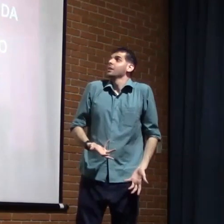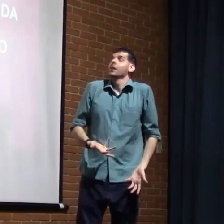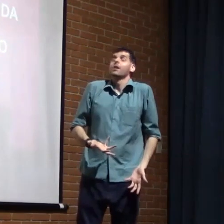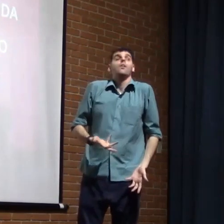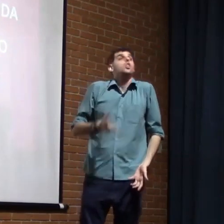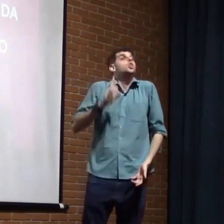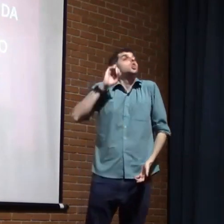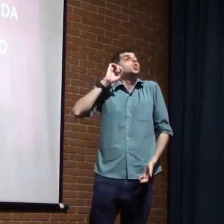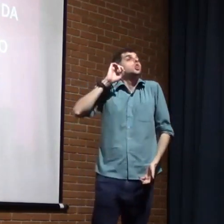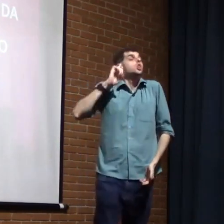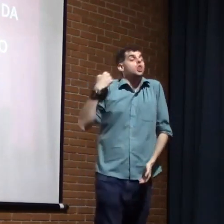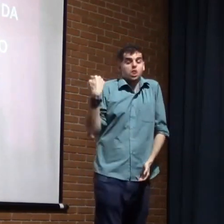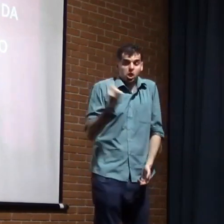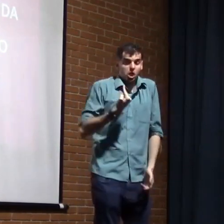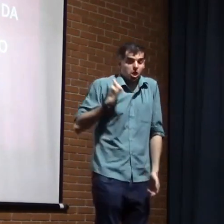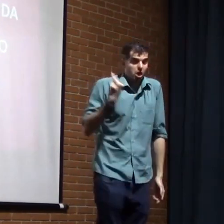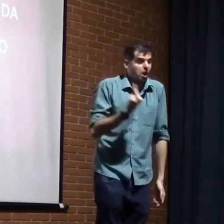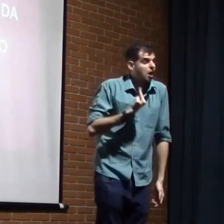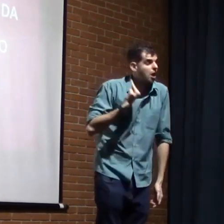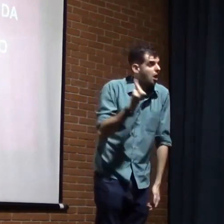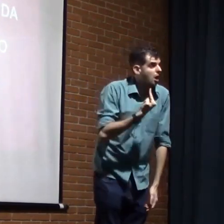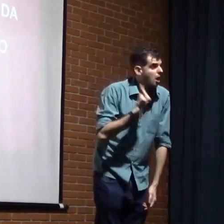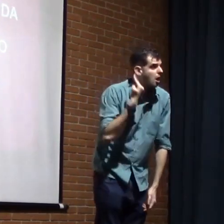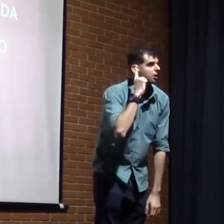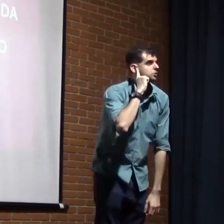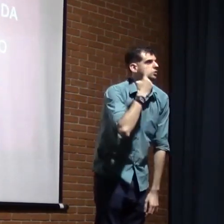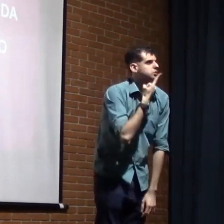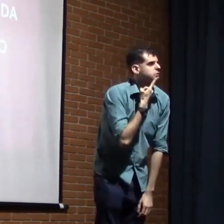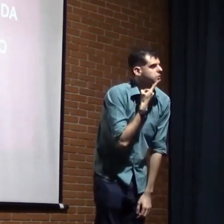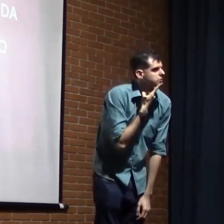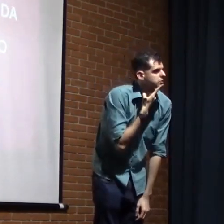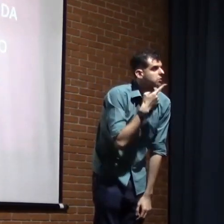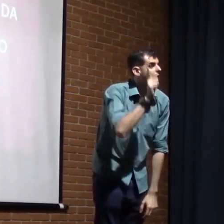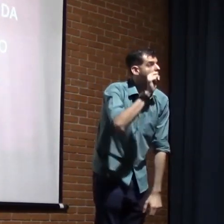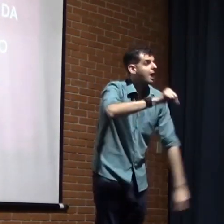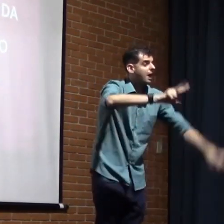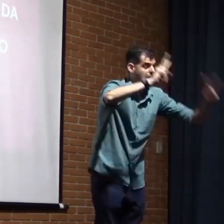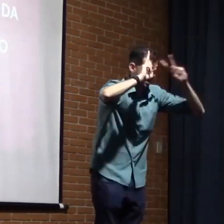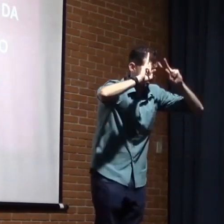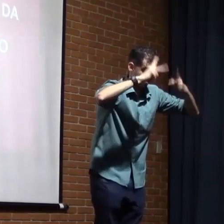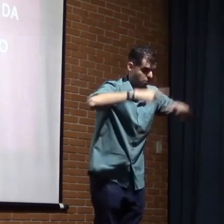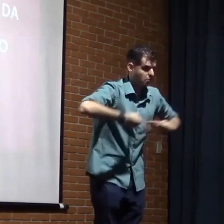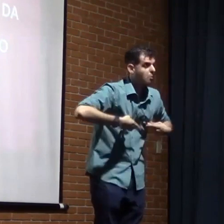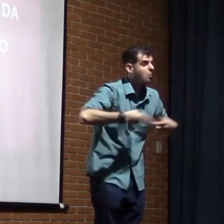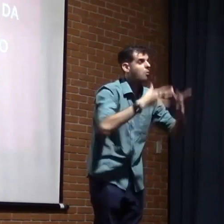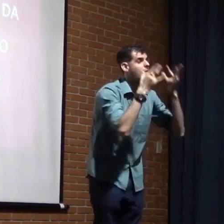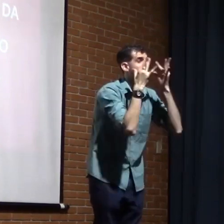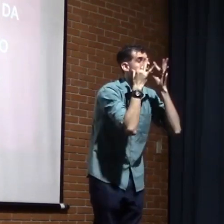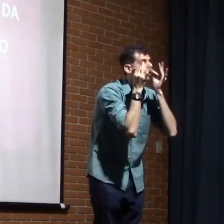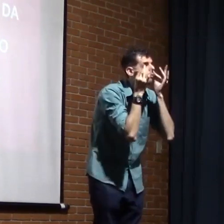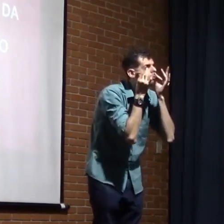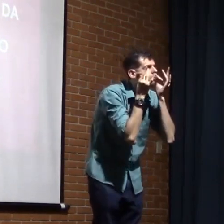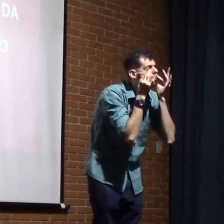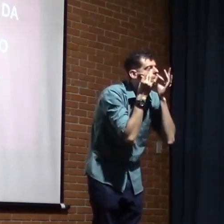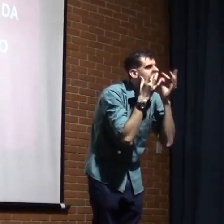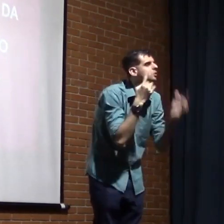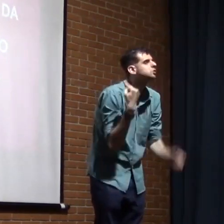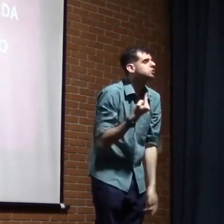passou, e vocês se colocando no lugar, como é que seria, né? Mas, assim, o surdo, ele também é